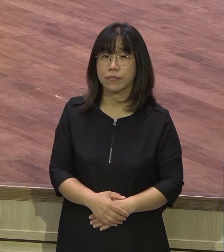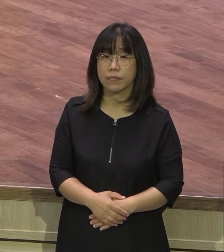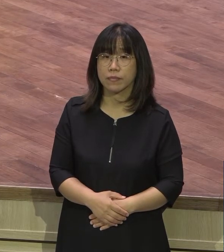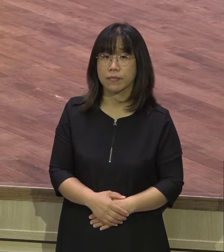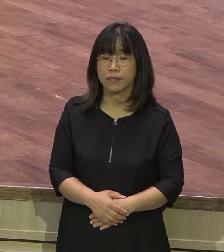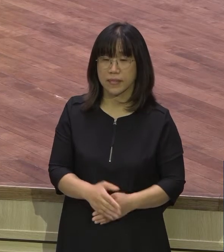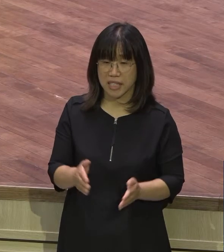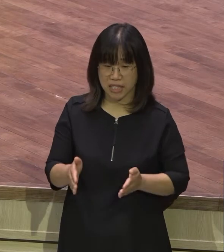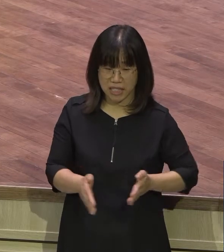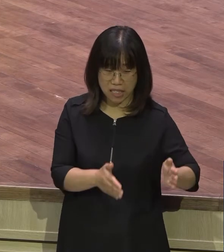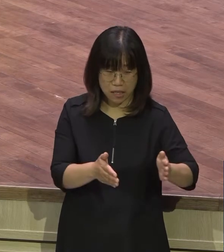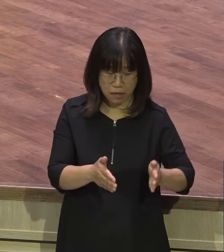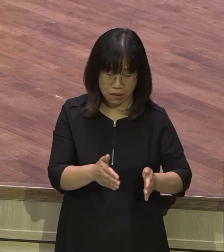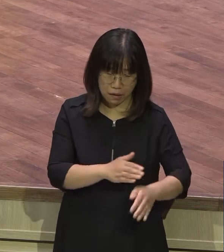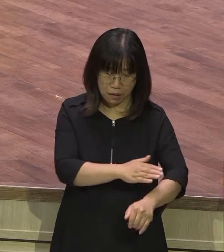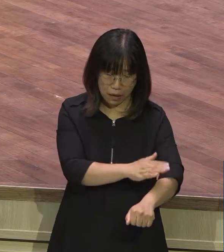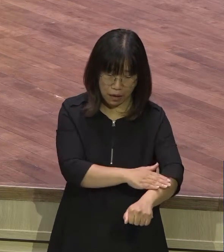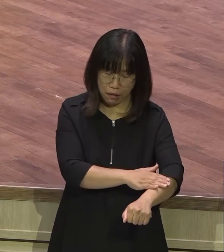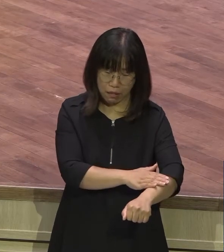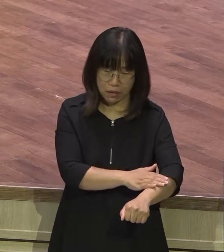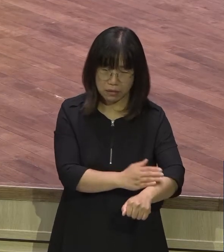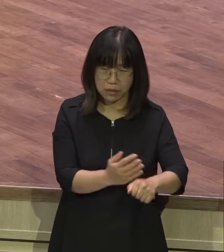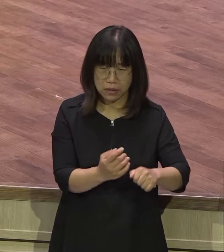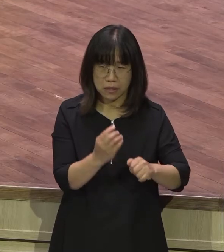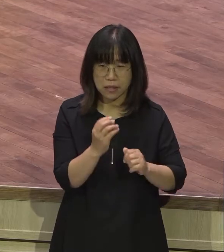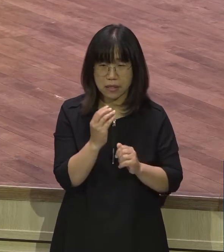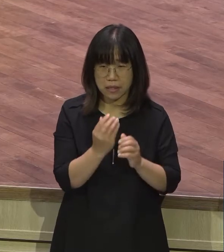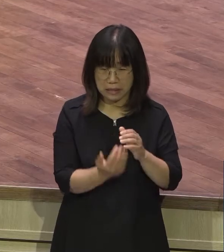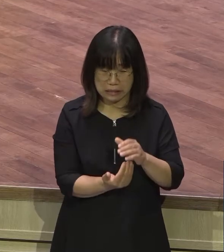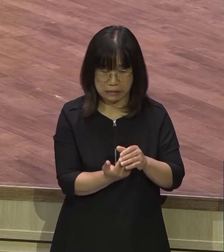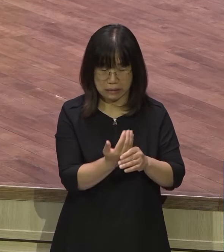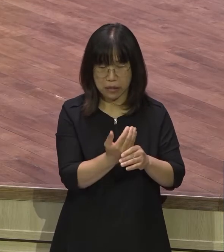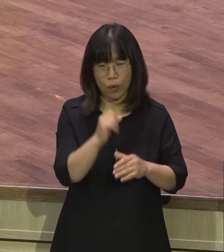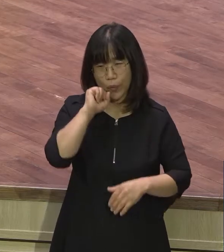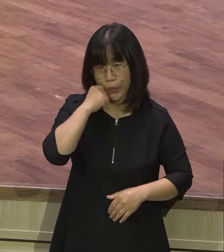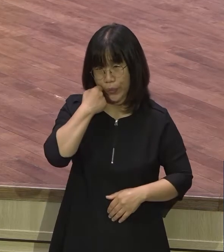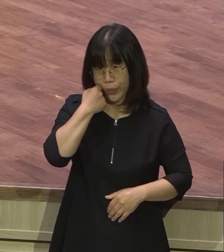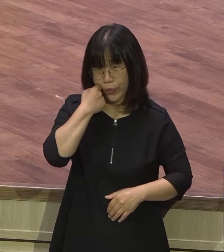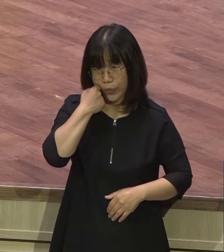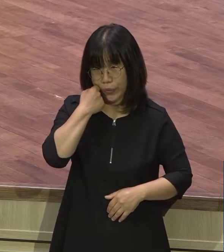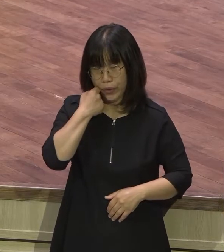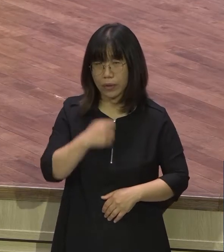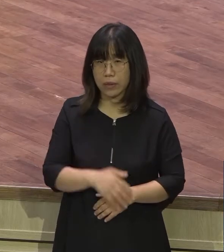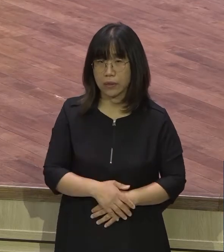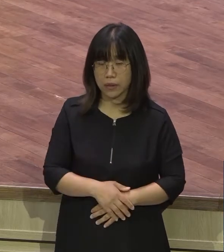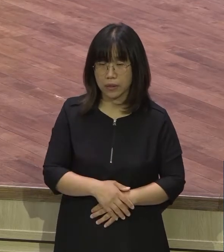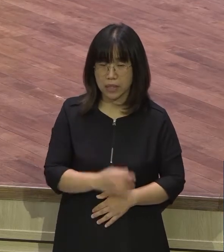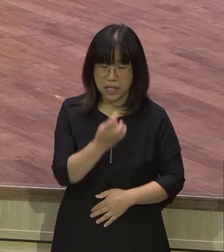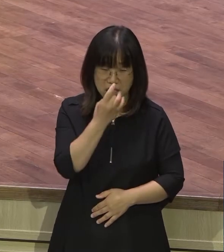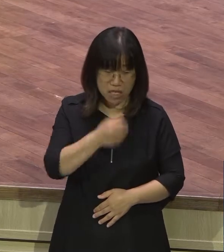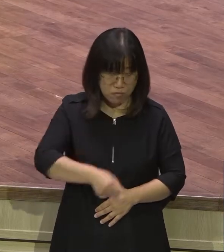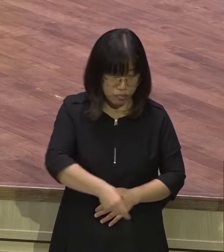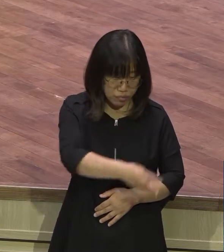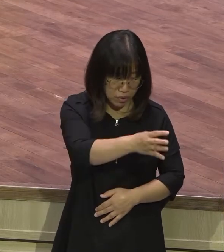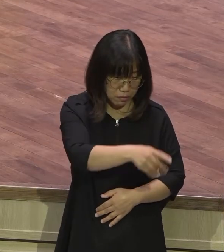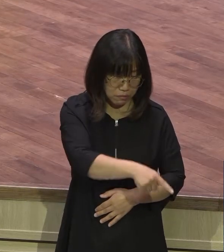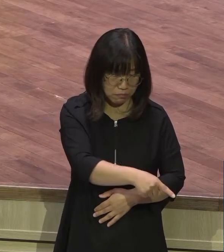길가는 뭐 전혀 살 수가 없지요. 길가 어떻게 뿌려진 거 그냥 가져갖고 그냥